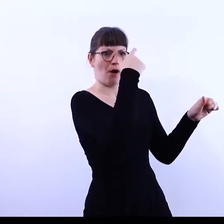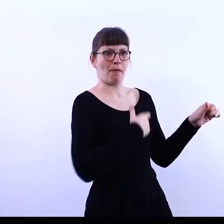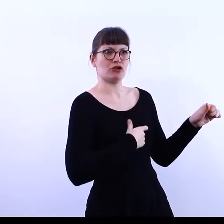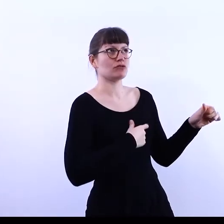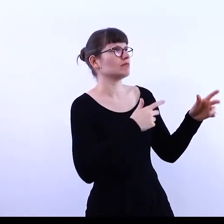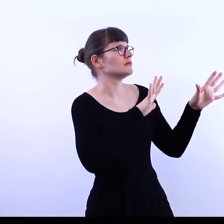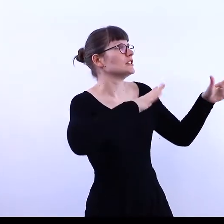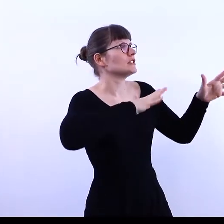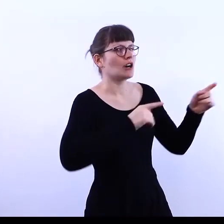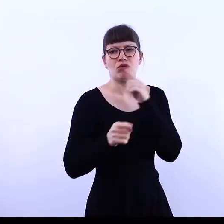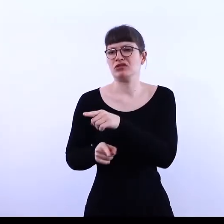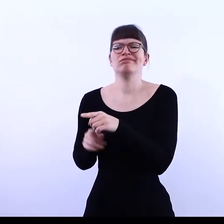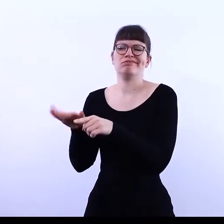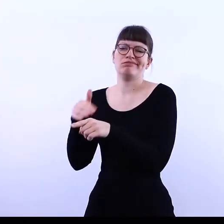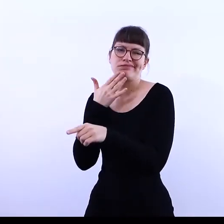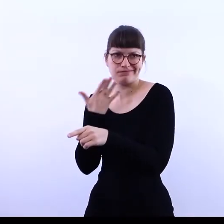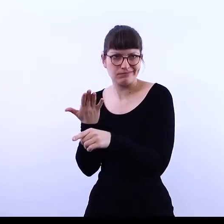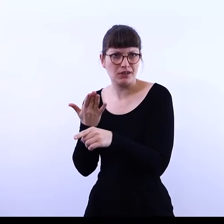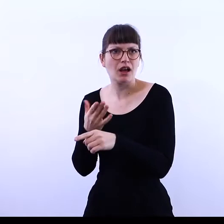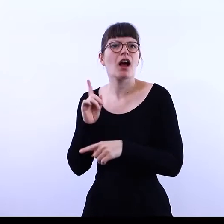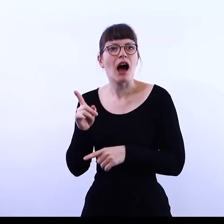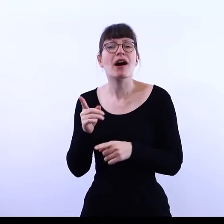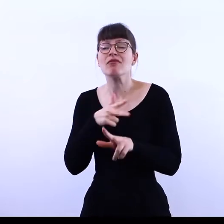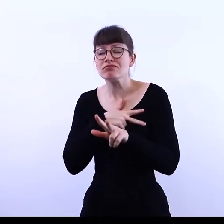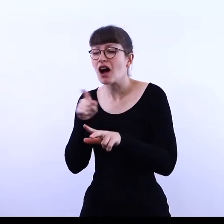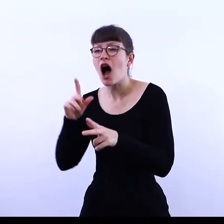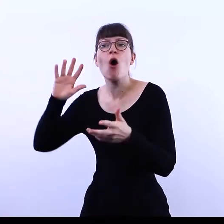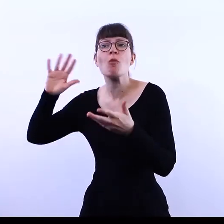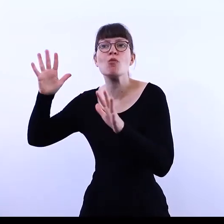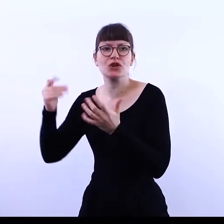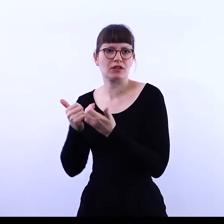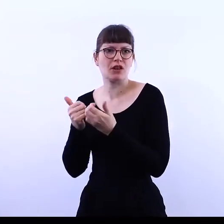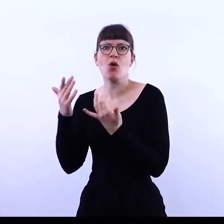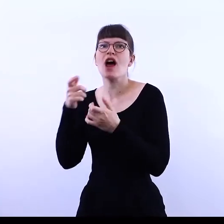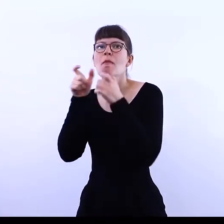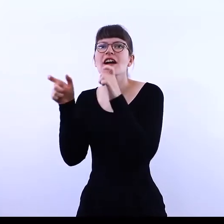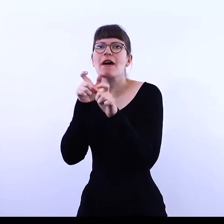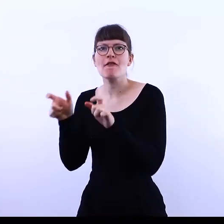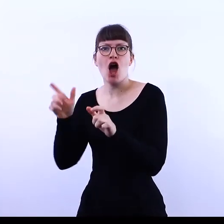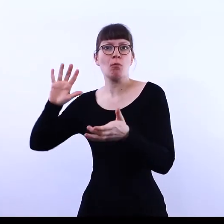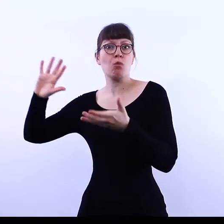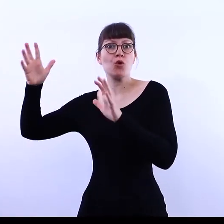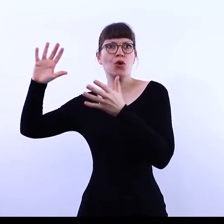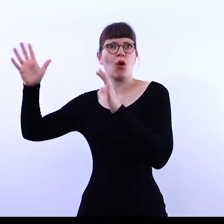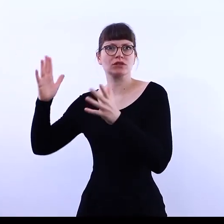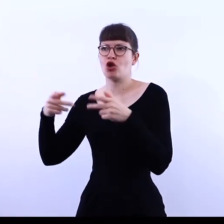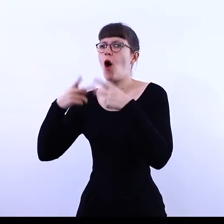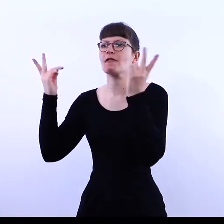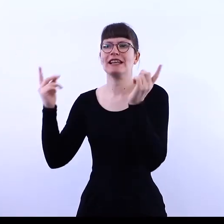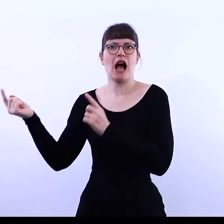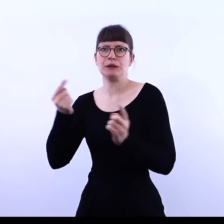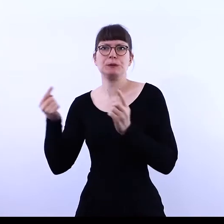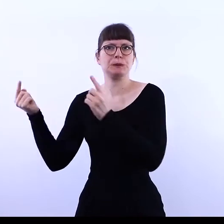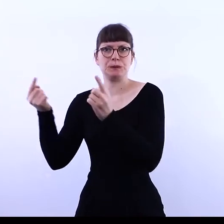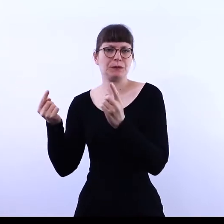Aber auch hier gibt es tatsächlich viele Mythen und mystische Begrifflichkeiten, die so in der öffentlichen Sphäre herumwabern.